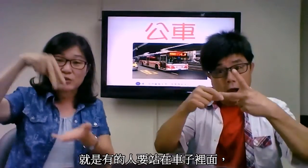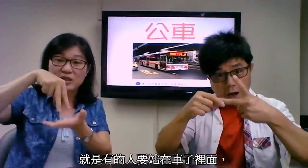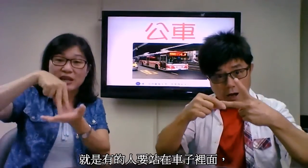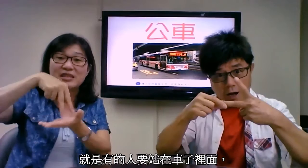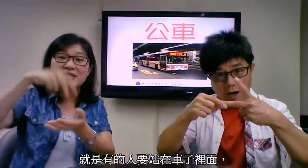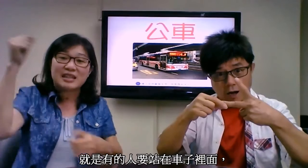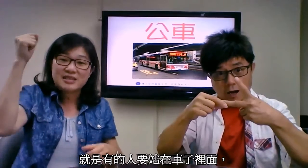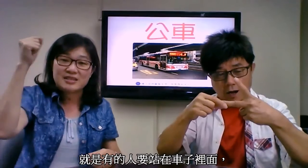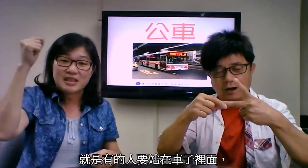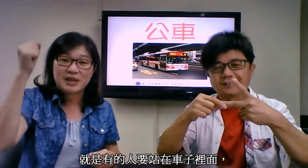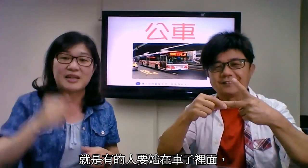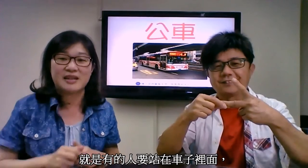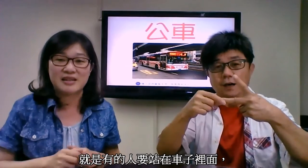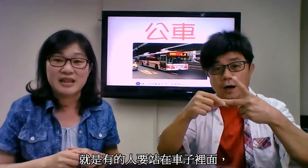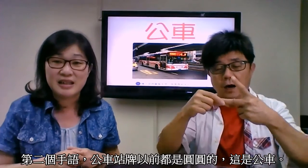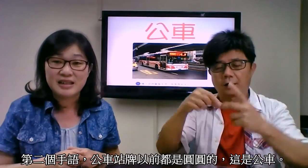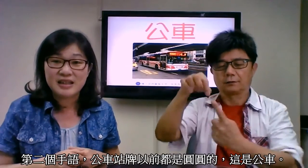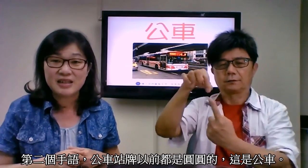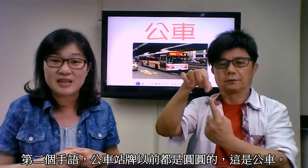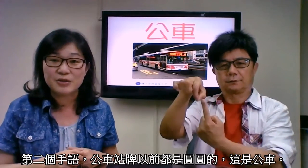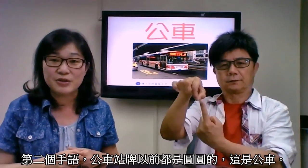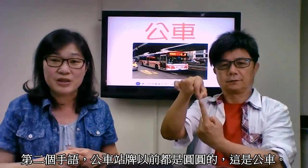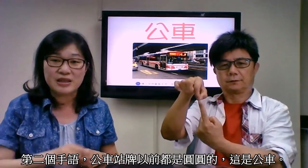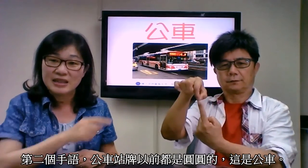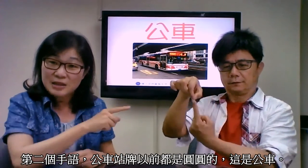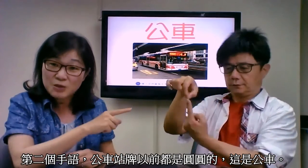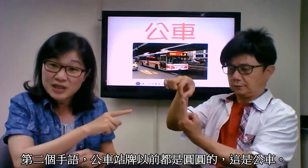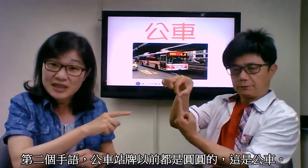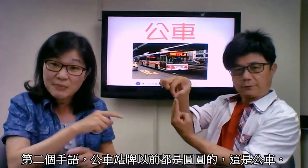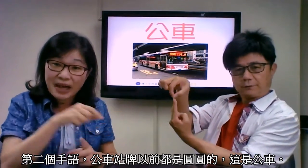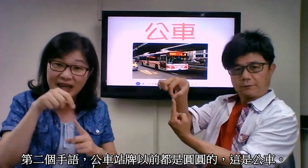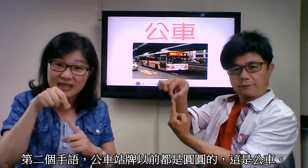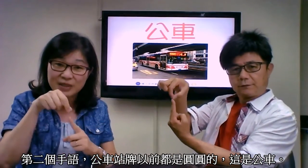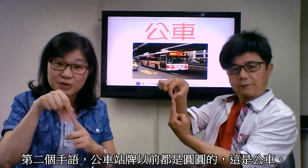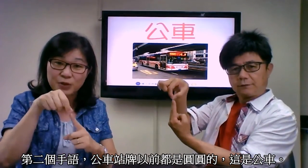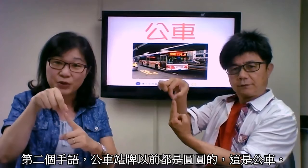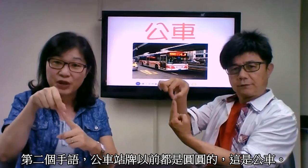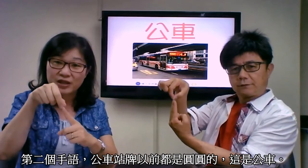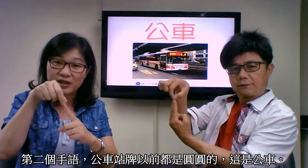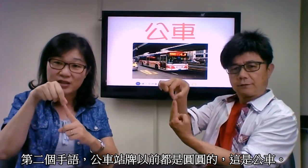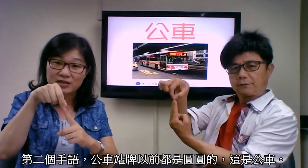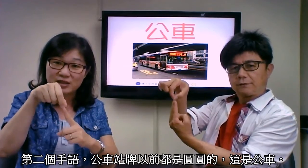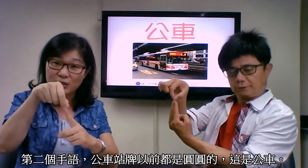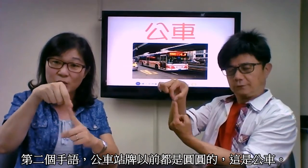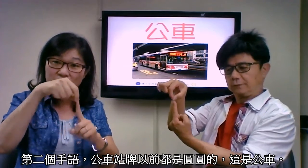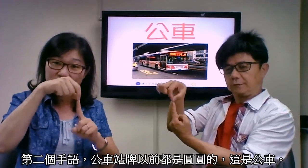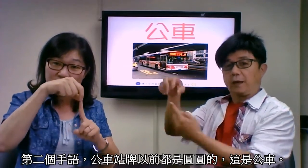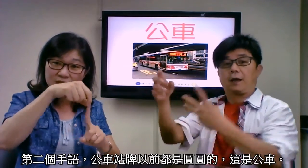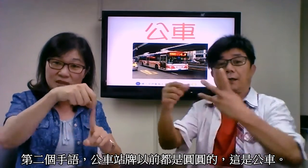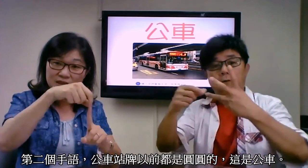要站在车子里面。第二个手语，公车站牌以前都是圆圆的，这是公车，